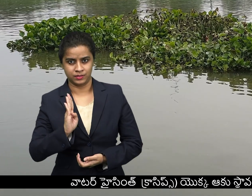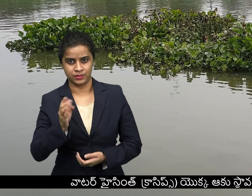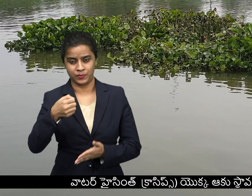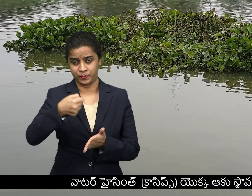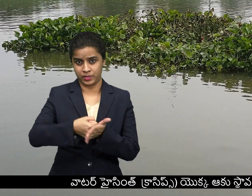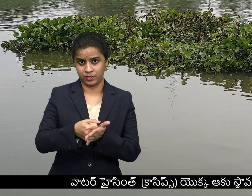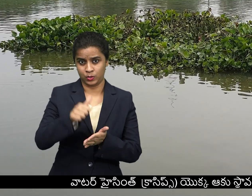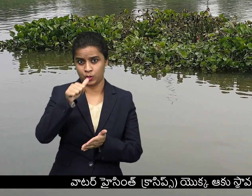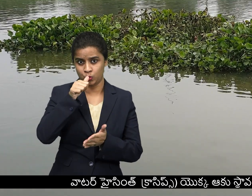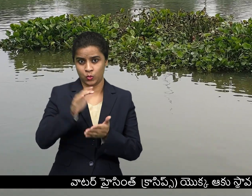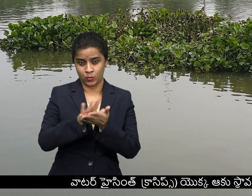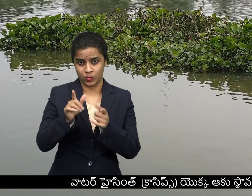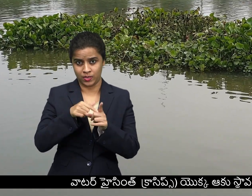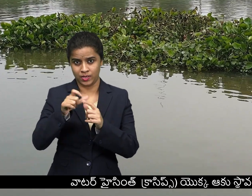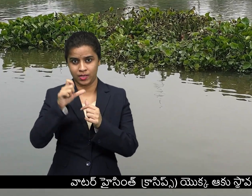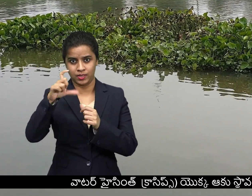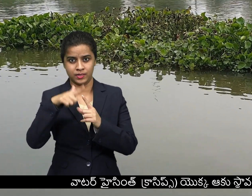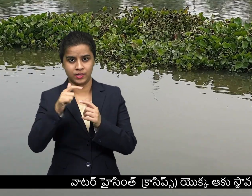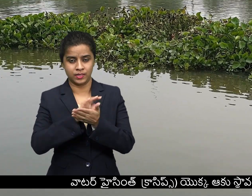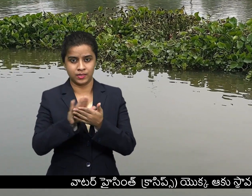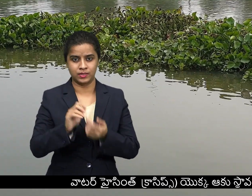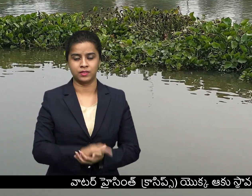వాటర్ హైసింత్ యొక్క ఆకు స్థావరాలు